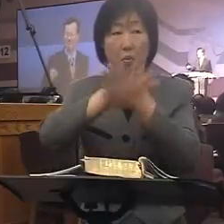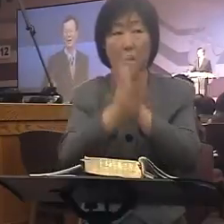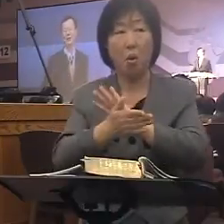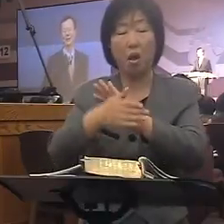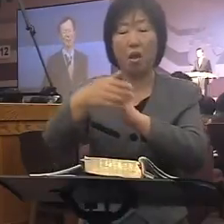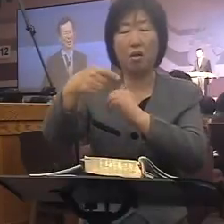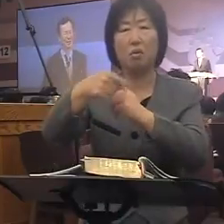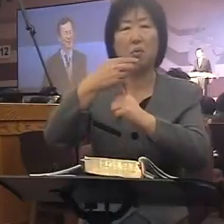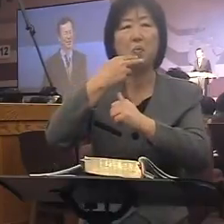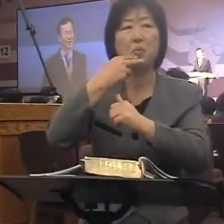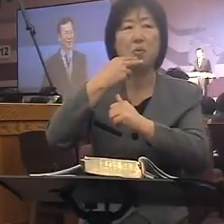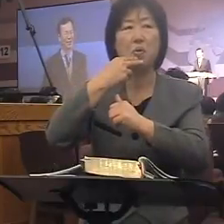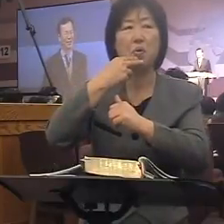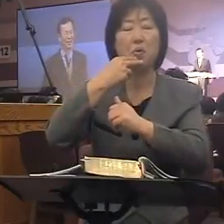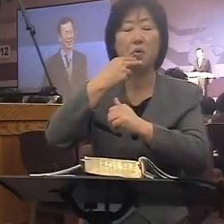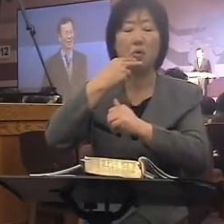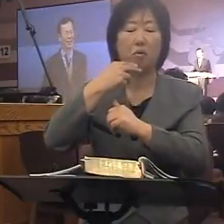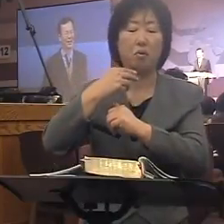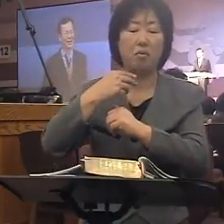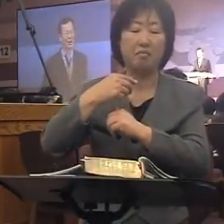변화시키는 임팩트가 모자랍니다.